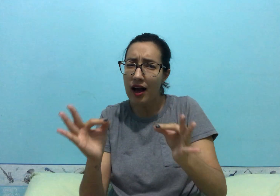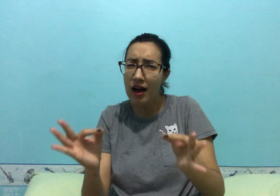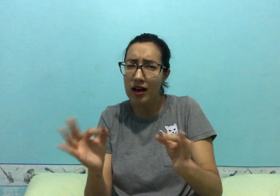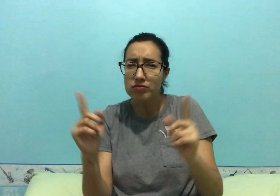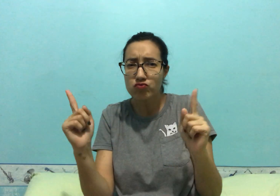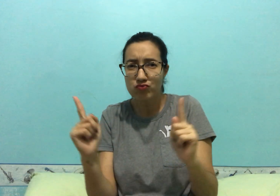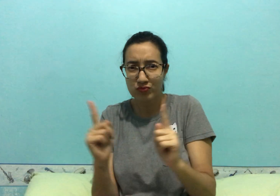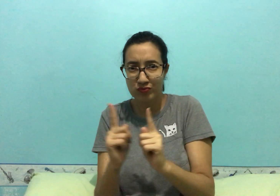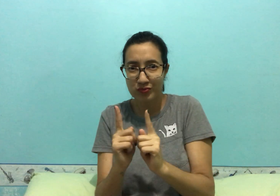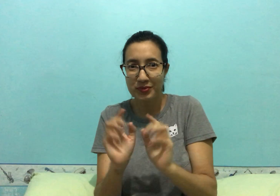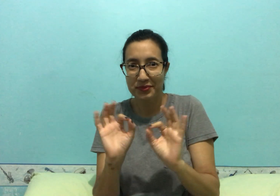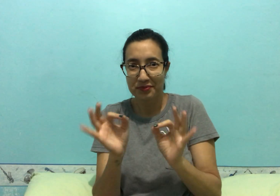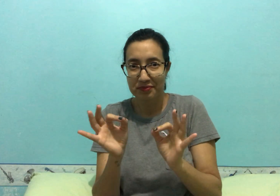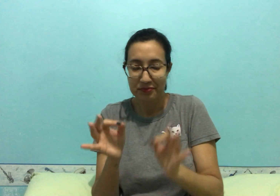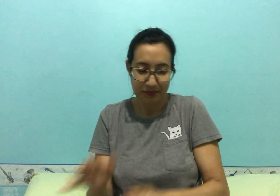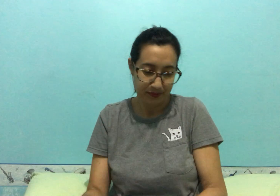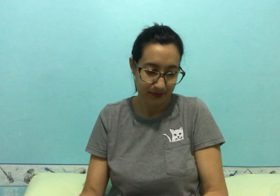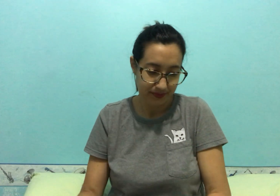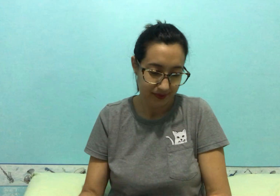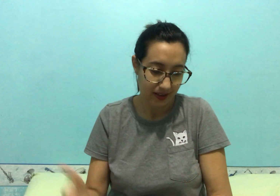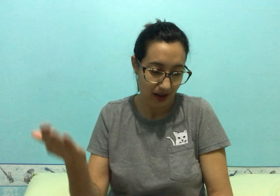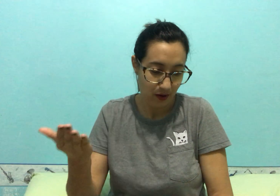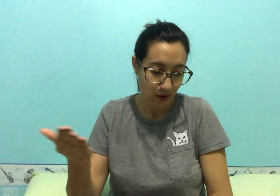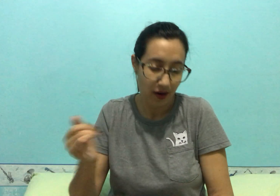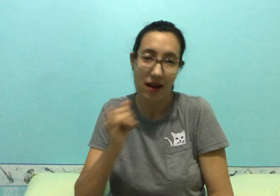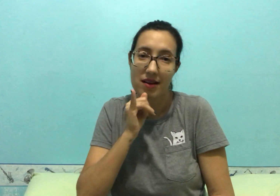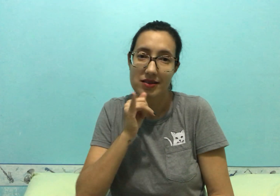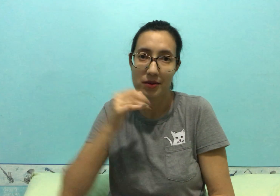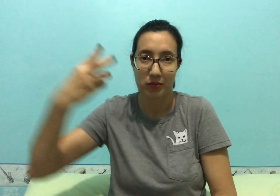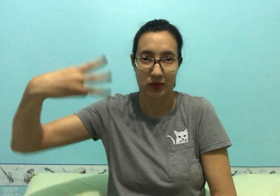para um terceiro exemplo. Aí nós temos aqui A, B, C